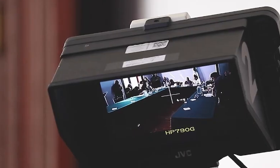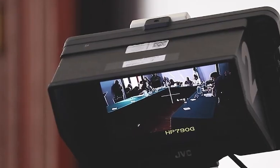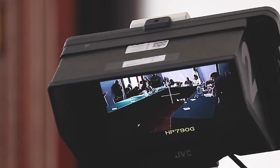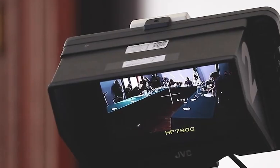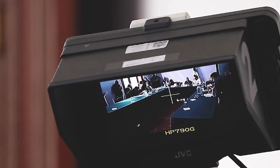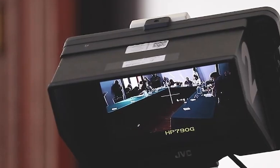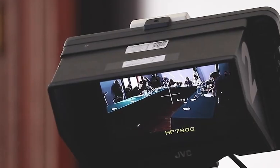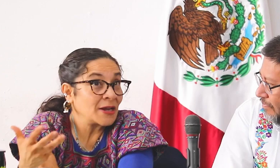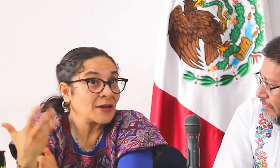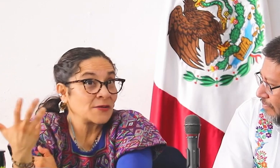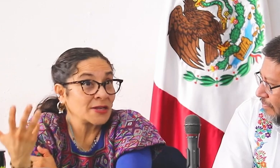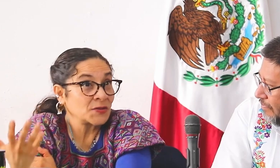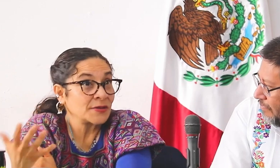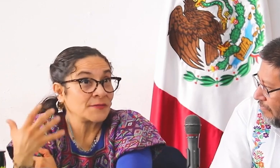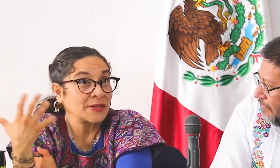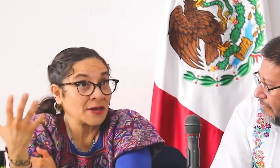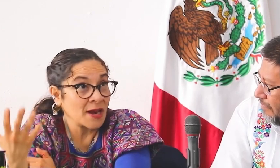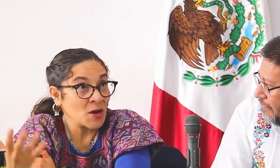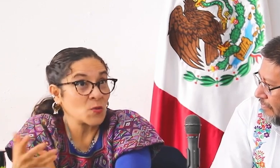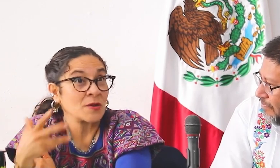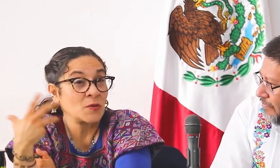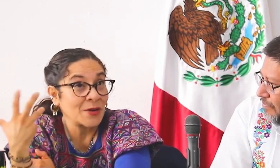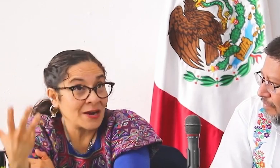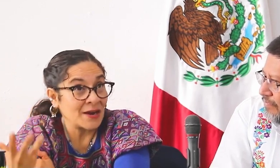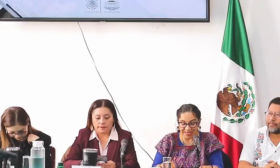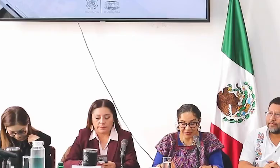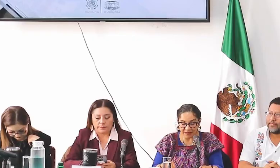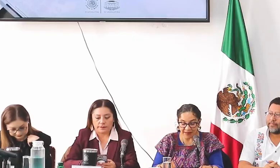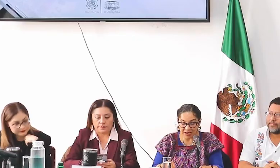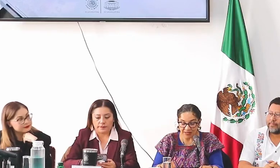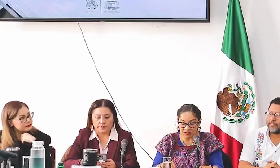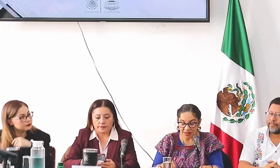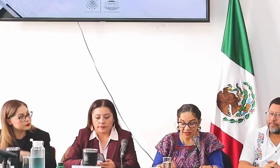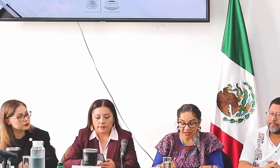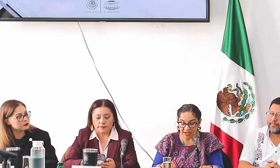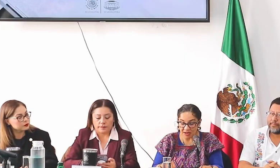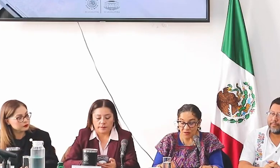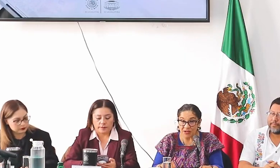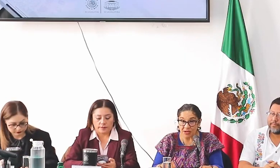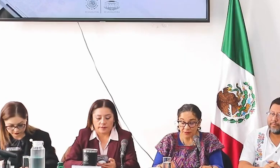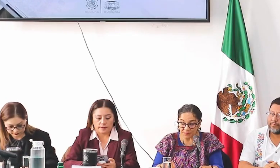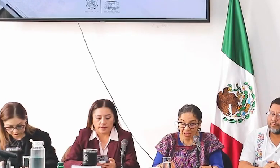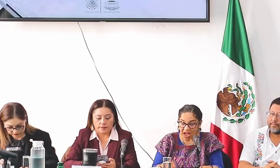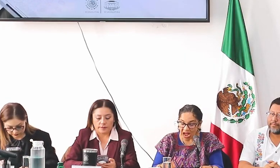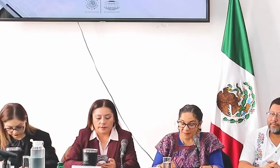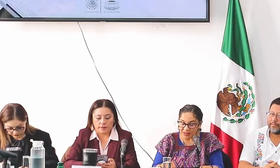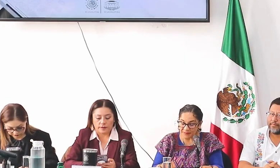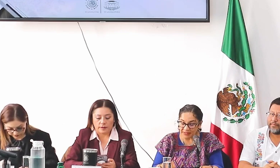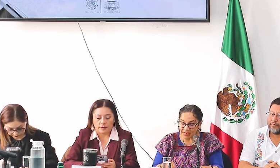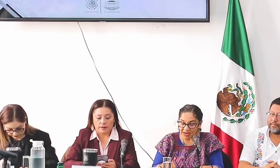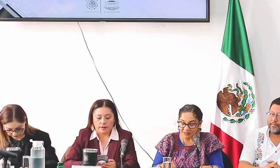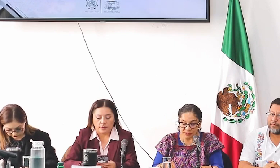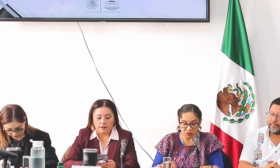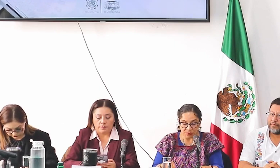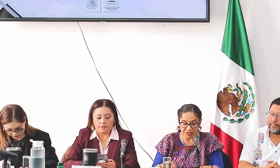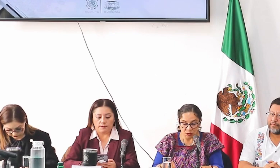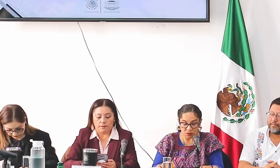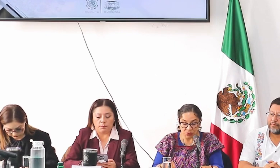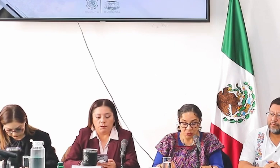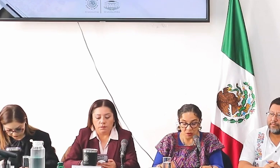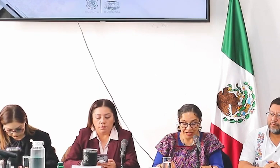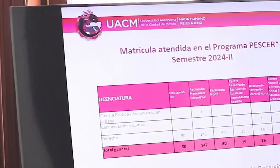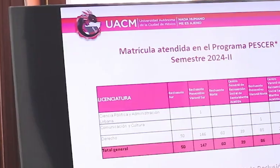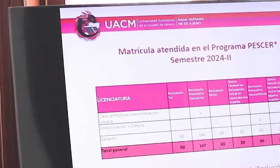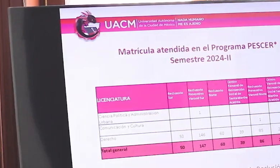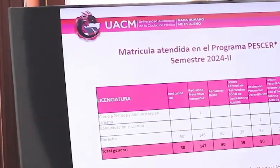y aprobación del paquete económico 2025, con el rector de la Universidad Autónoma de la Ciudad de México, Juan Carlos Aguilar